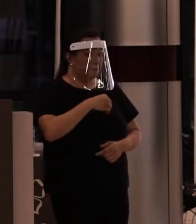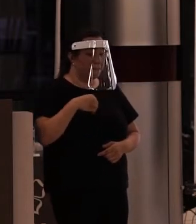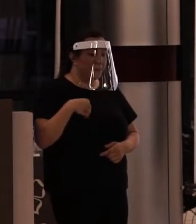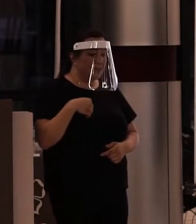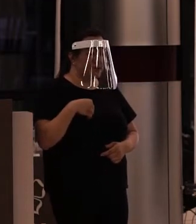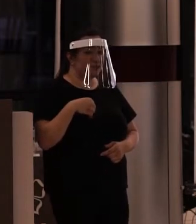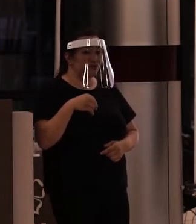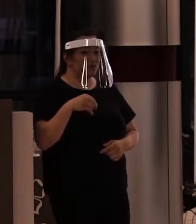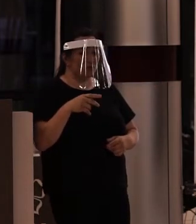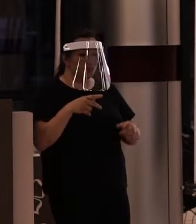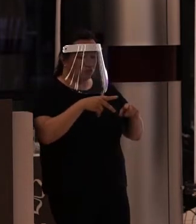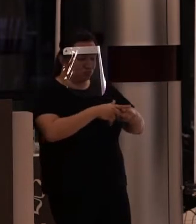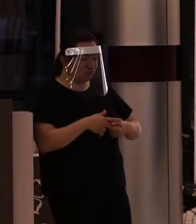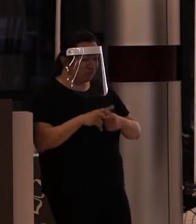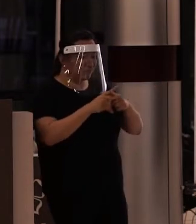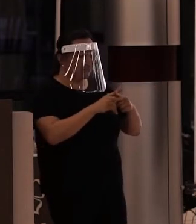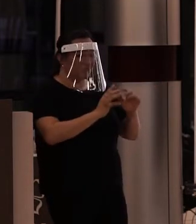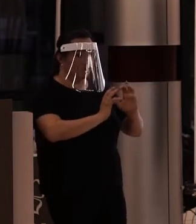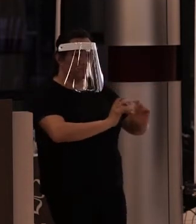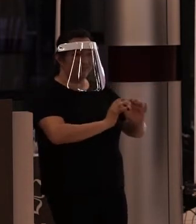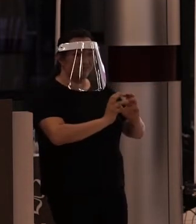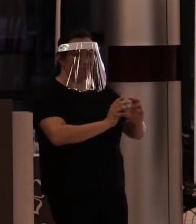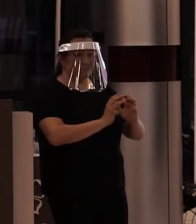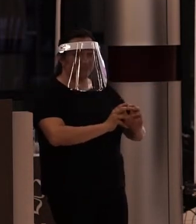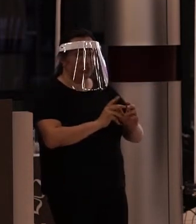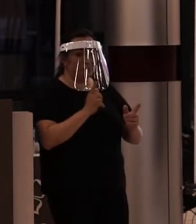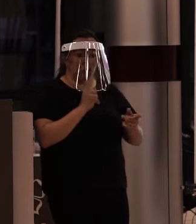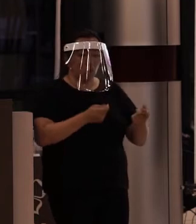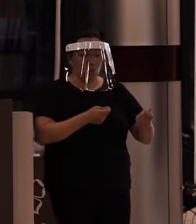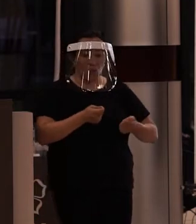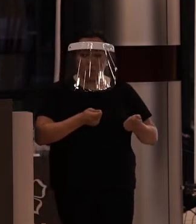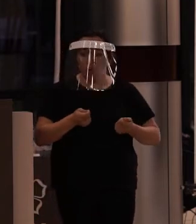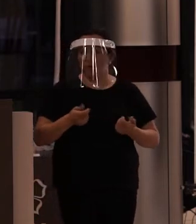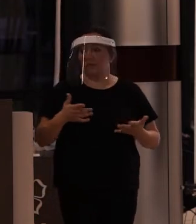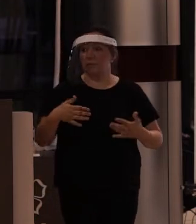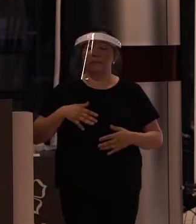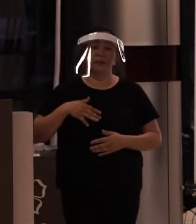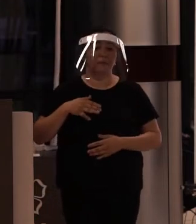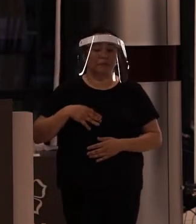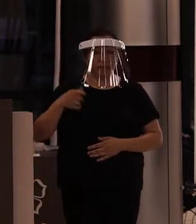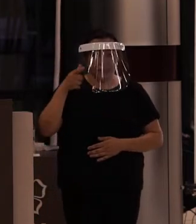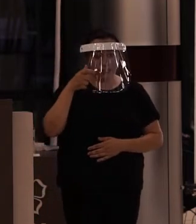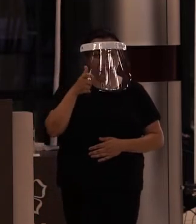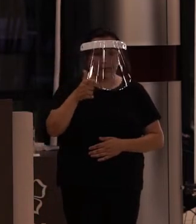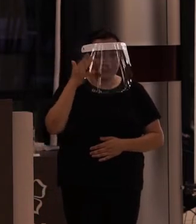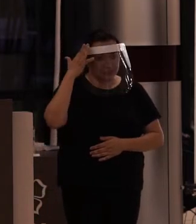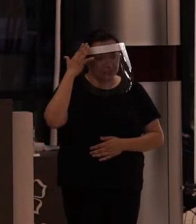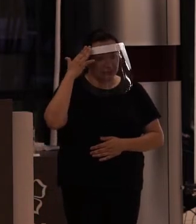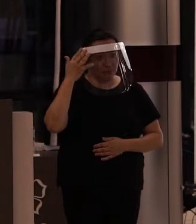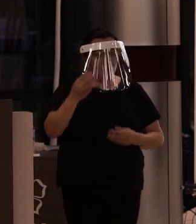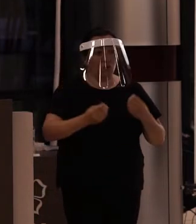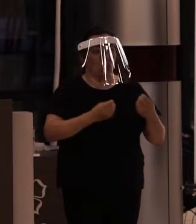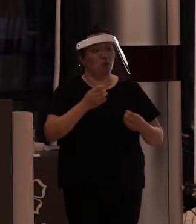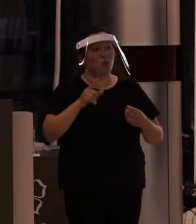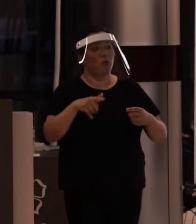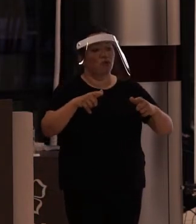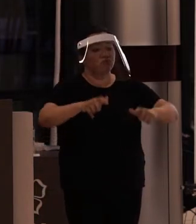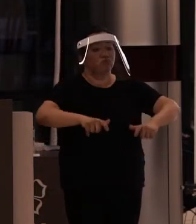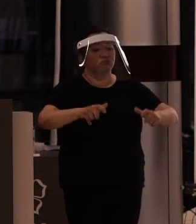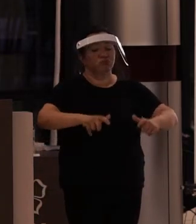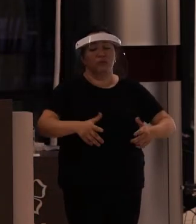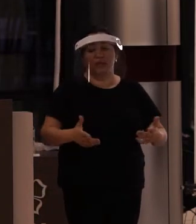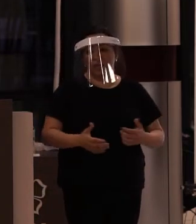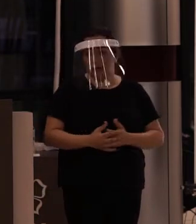Quem trabalha com essas técnicas tem que ter uma postura de médico. Então me interessa saber um defeito incipiente para